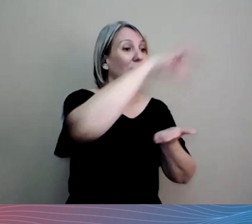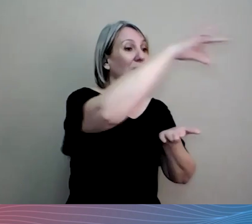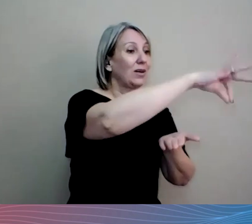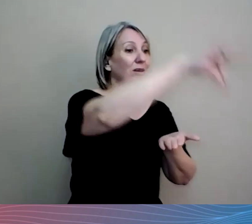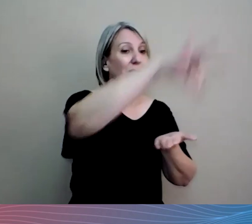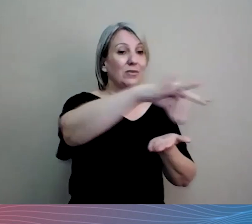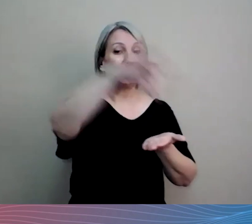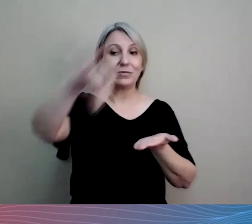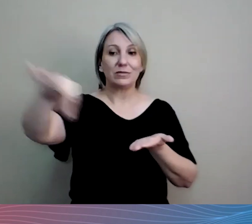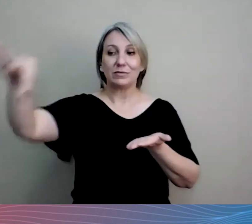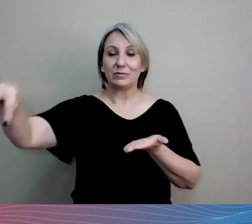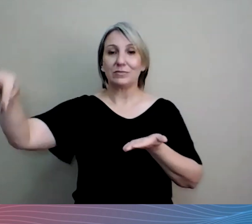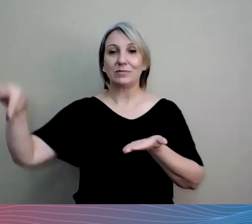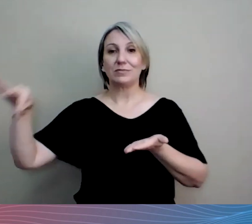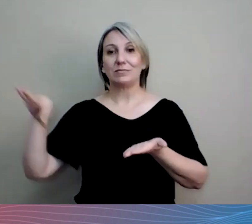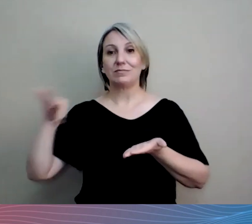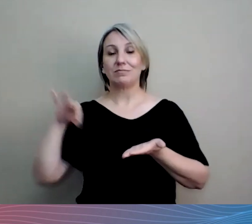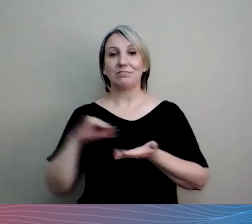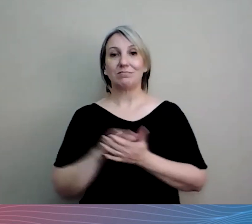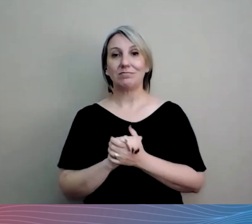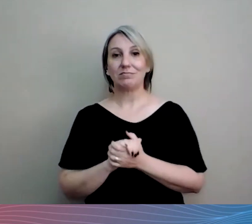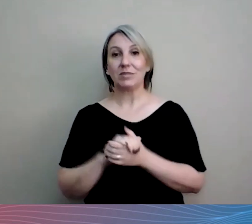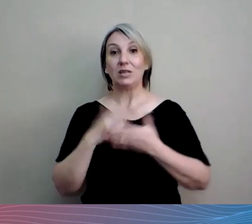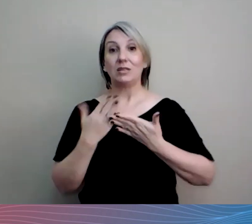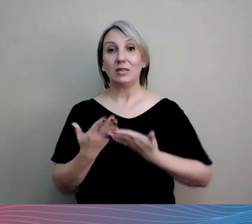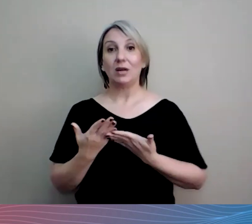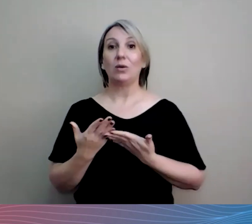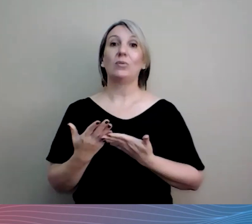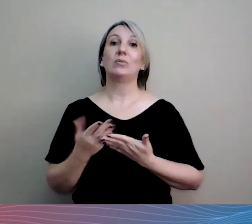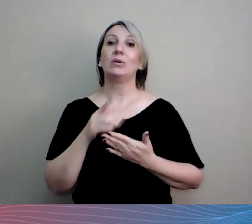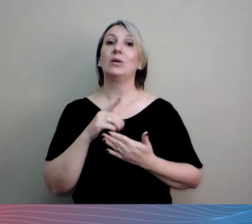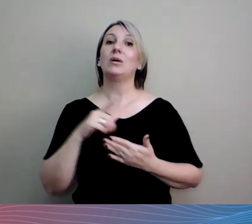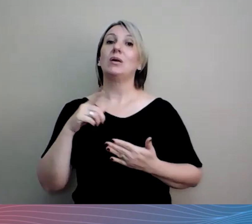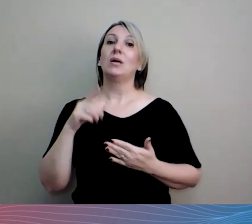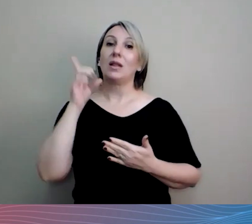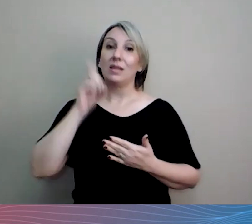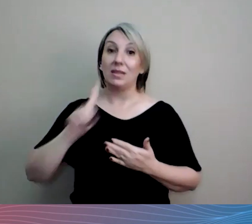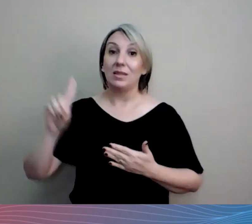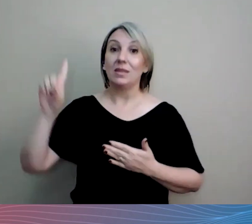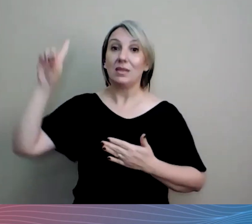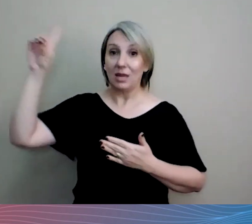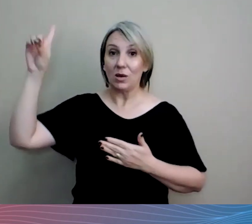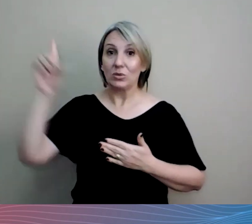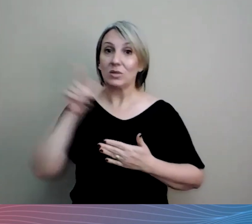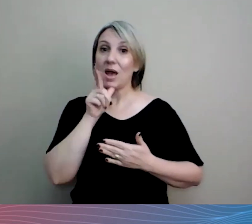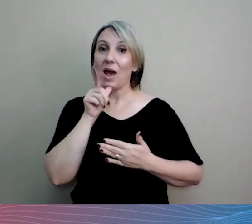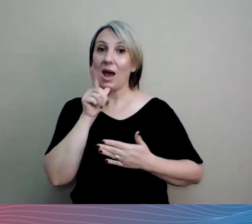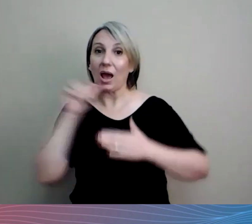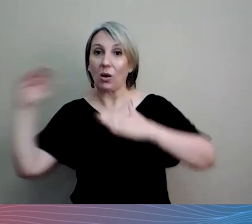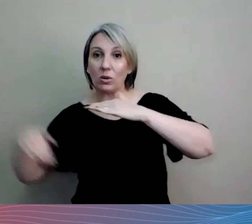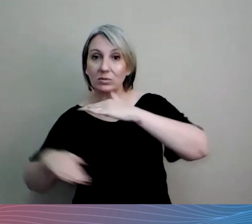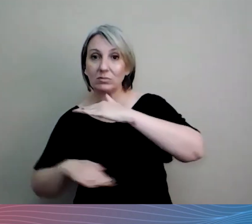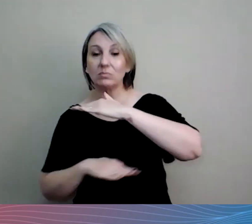profundo. Jesus se encarnou aqui como um homem, trouxe, né, essas águas riquíssimas numa